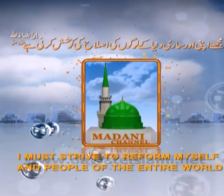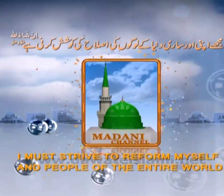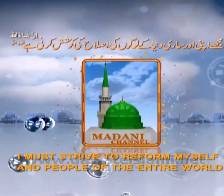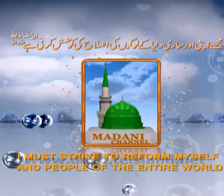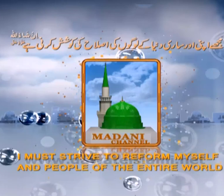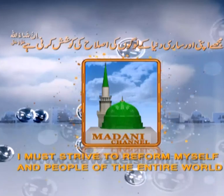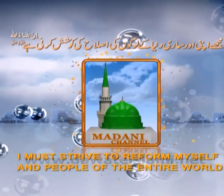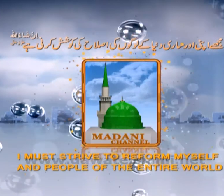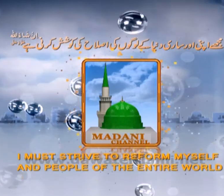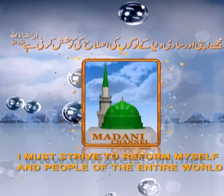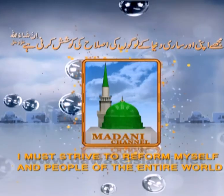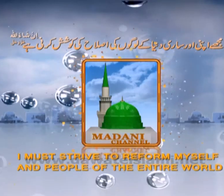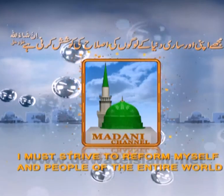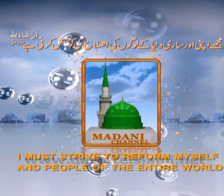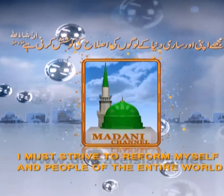انشاءاللہ ازا وجل